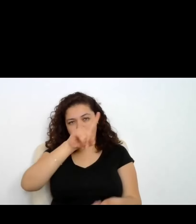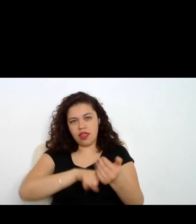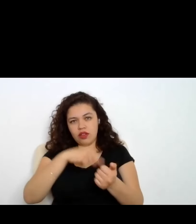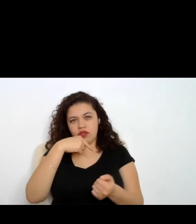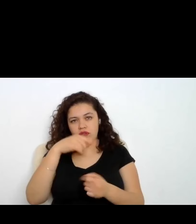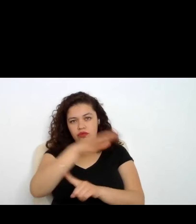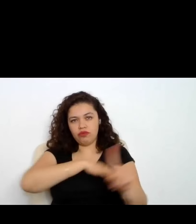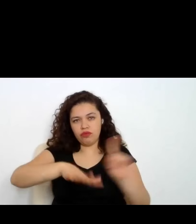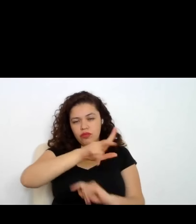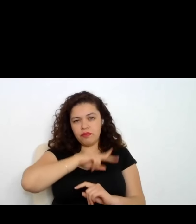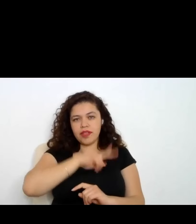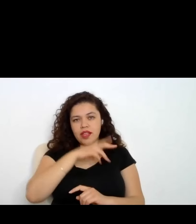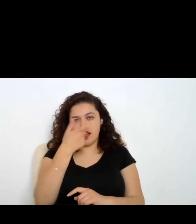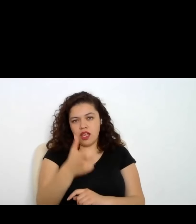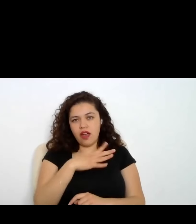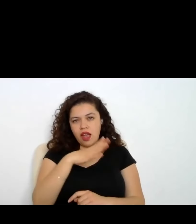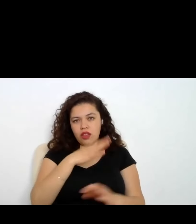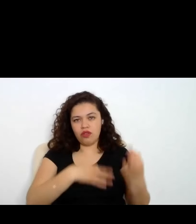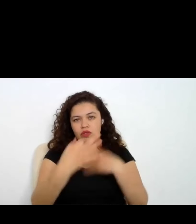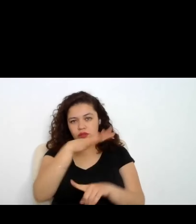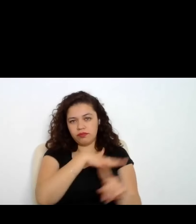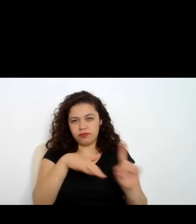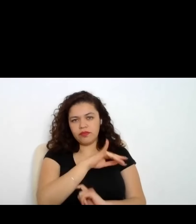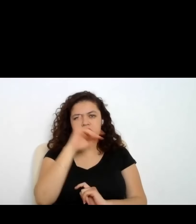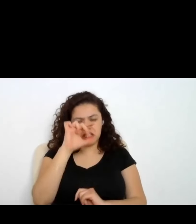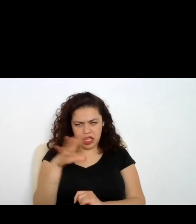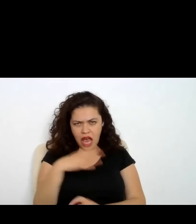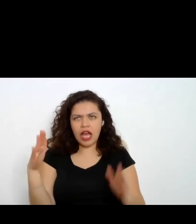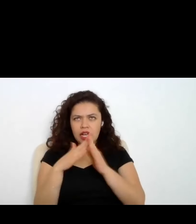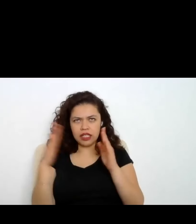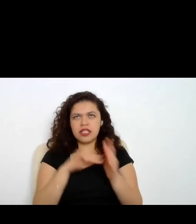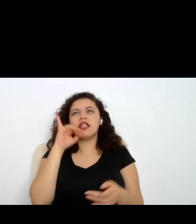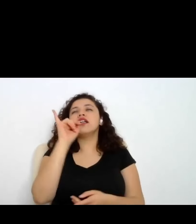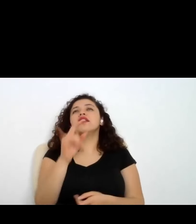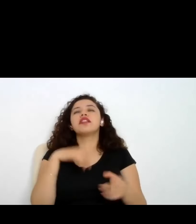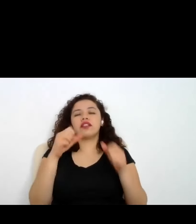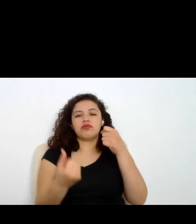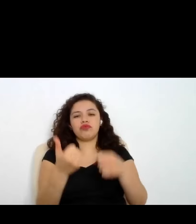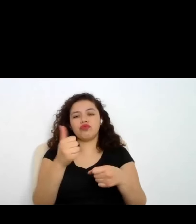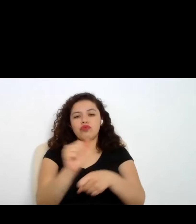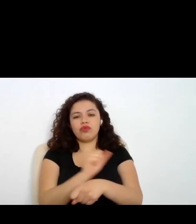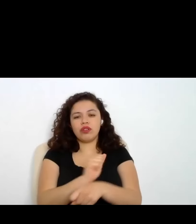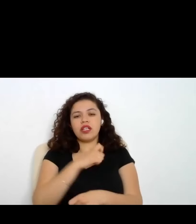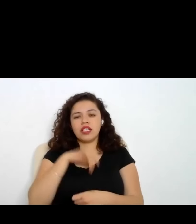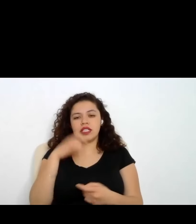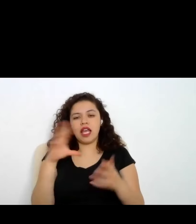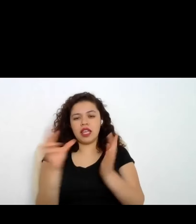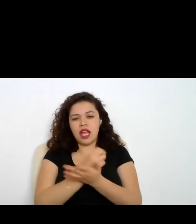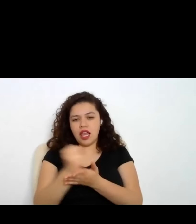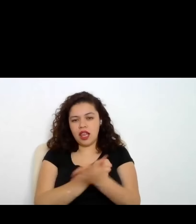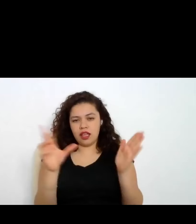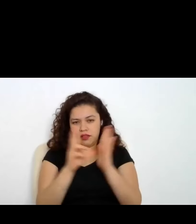patrimonio, de mis finanzas, como puede ser si tengo una casa, si tengo un coche, si tengo una tarjeta de